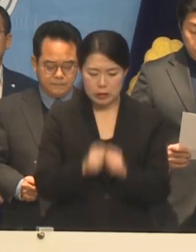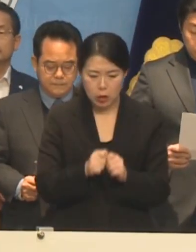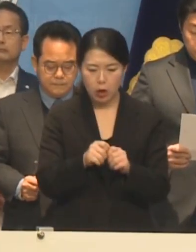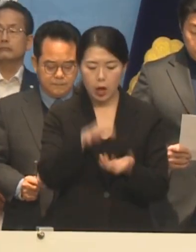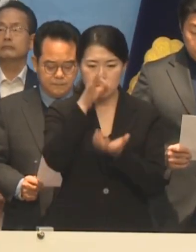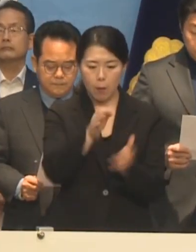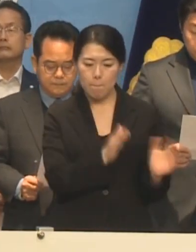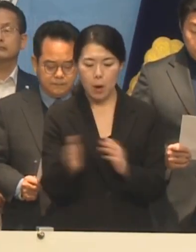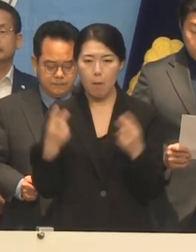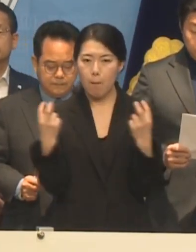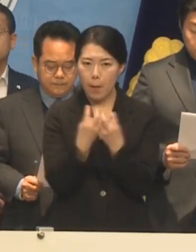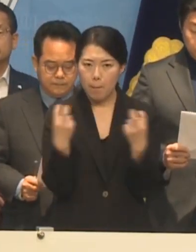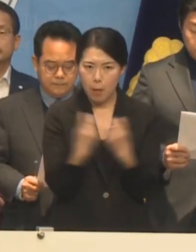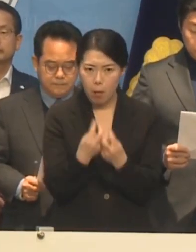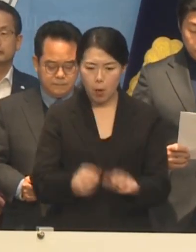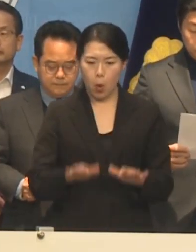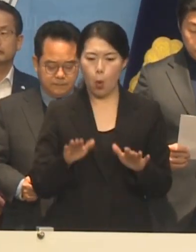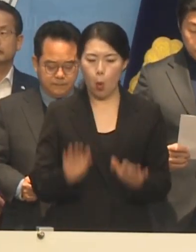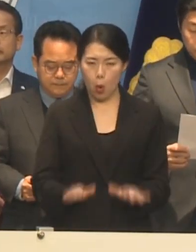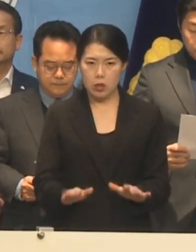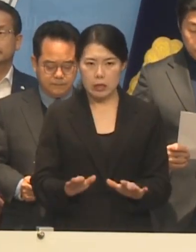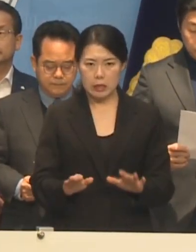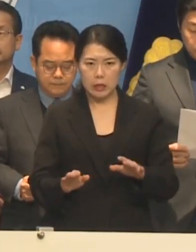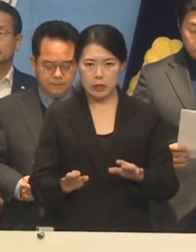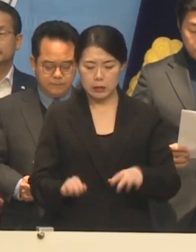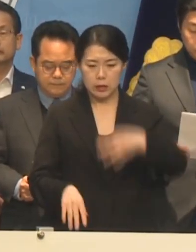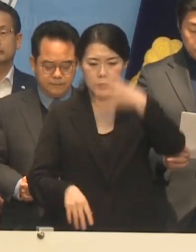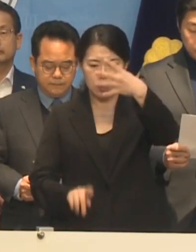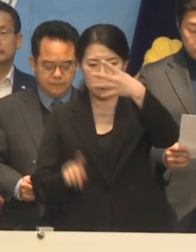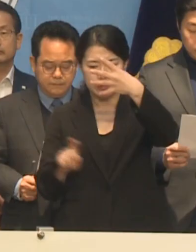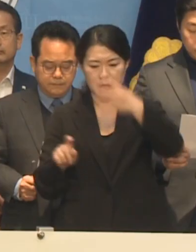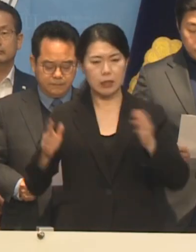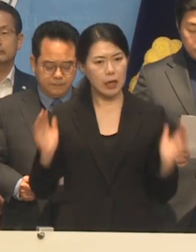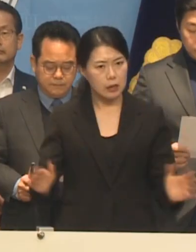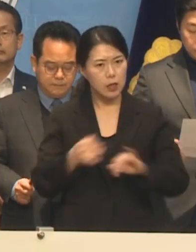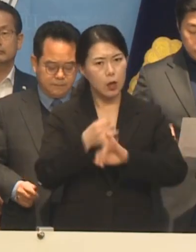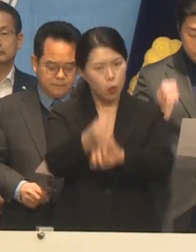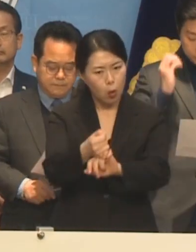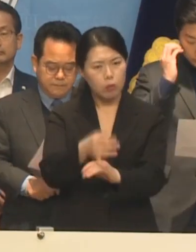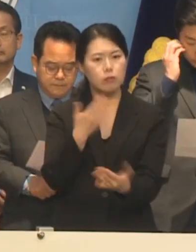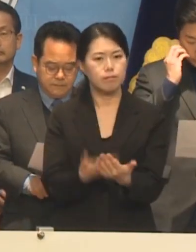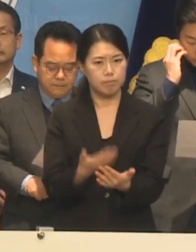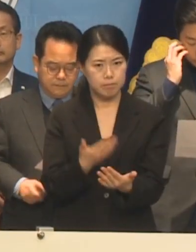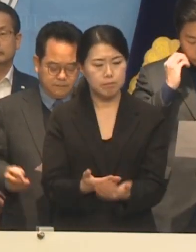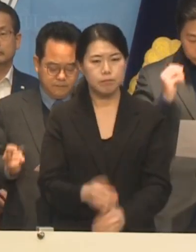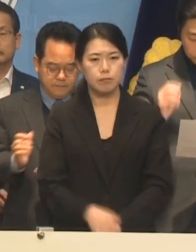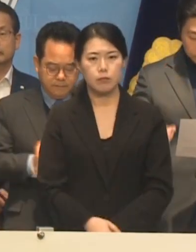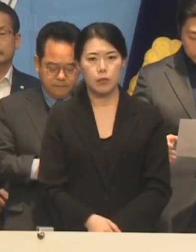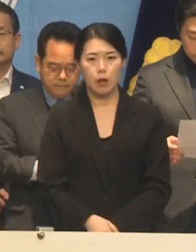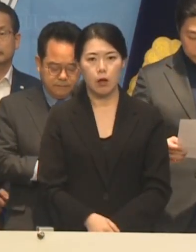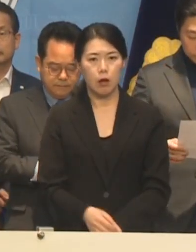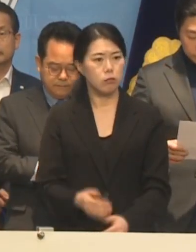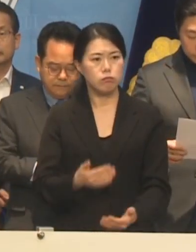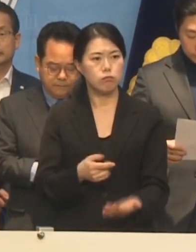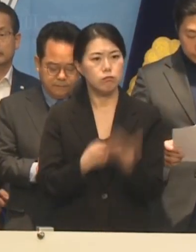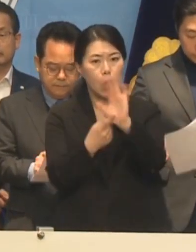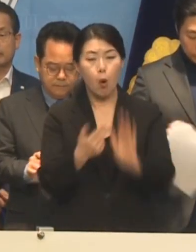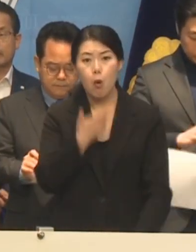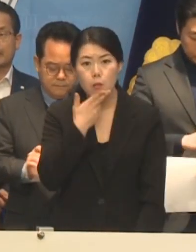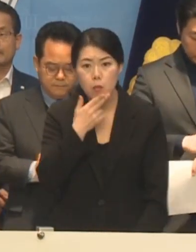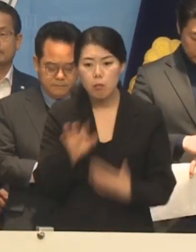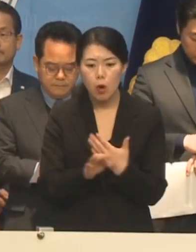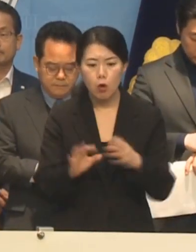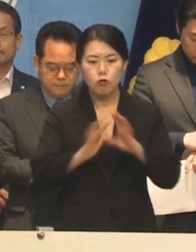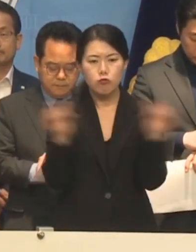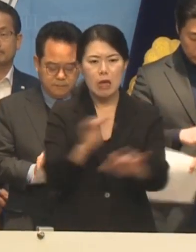재원 마련 방안을 오늘 4월 10일까지 제시하라. 그렇지 않으면 온 국민을